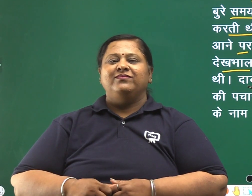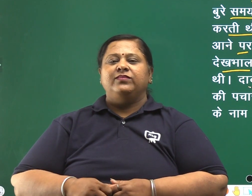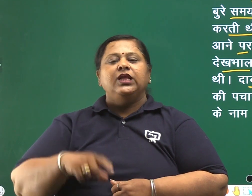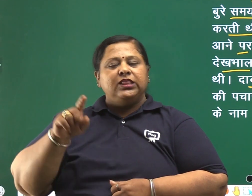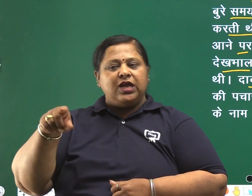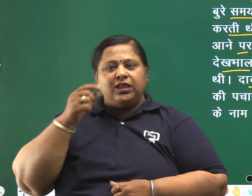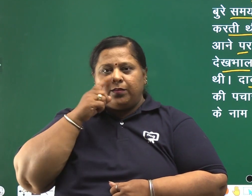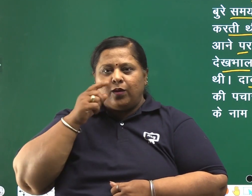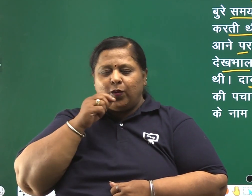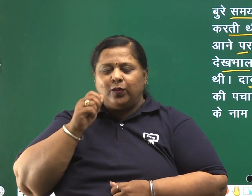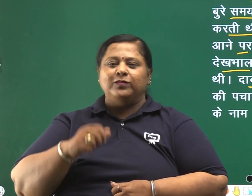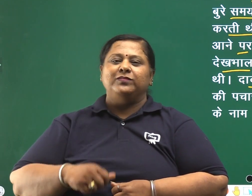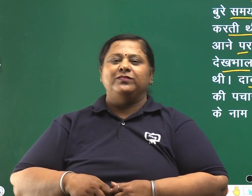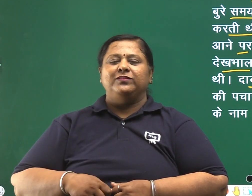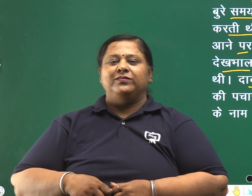दादी माँ को